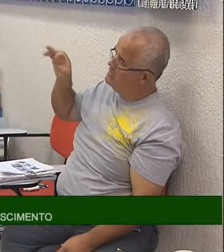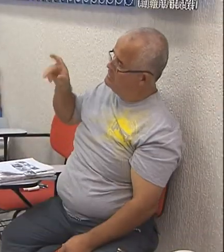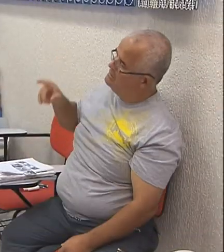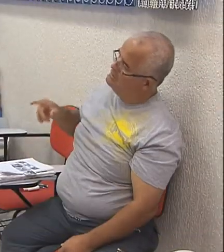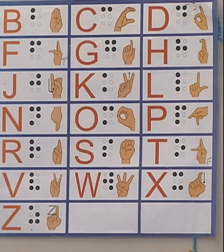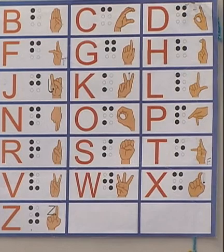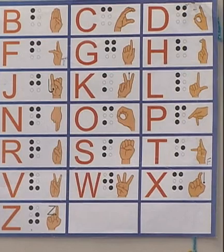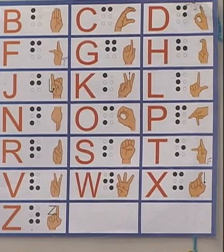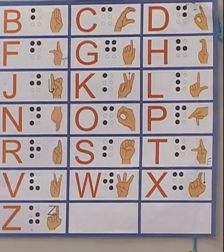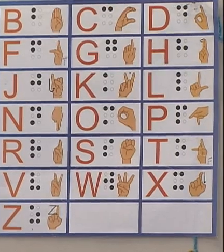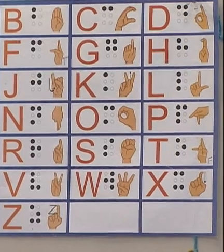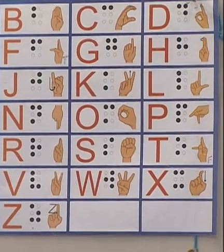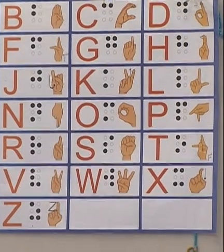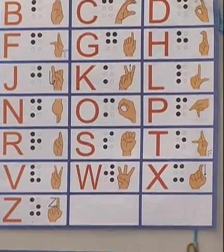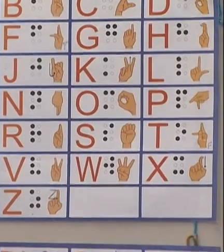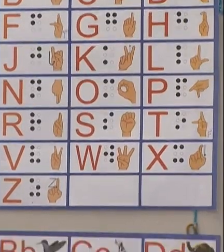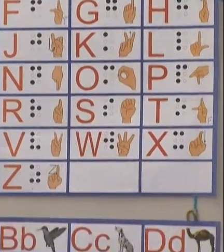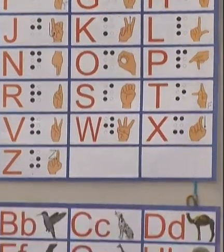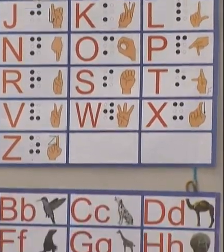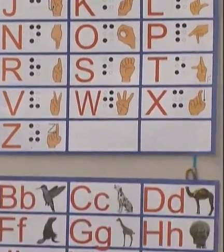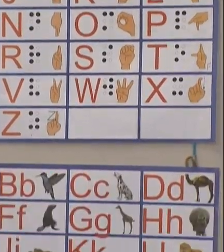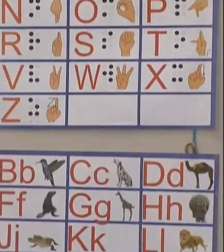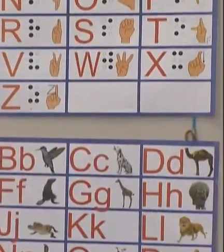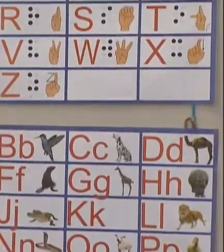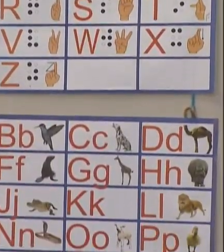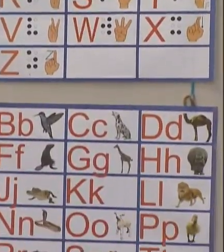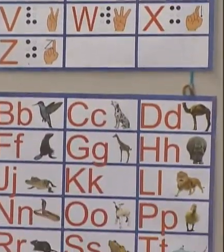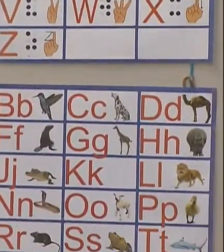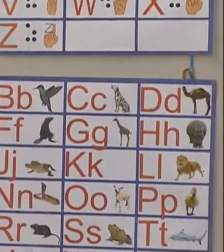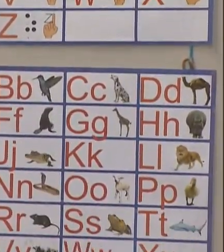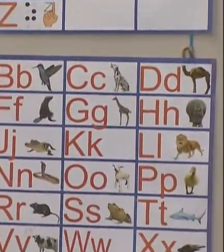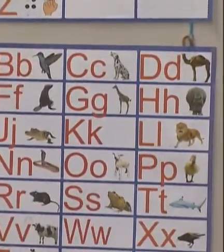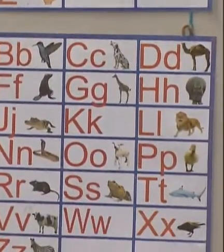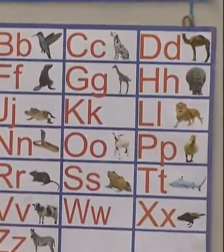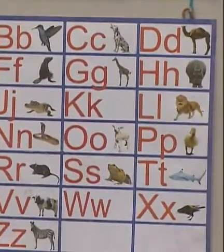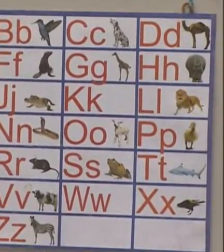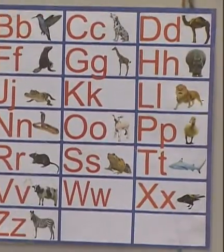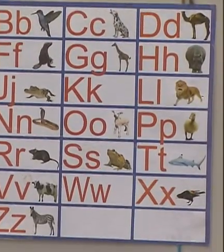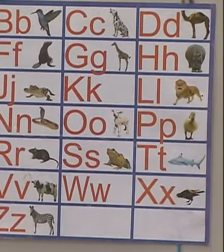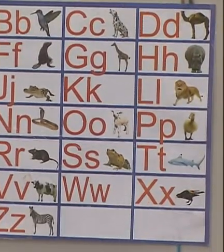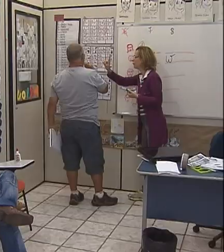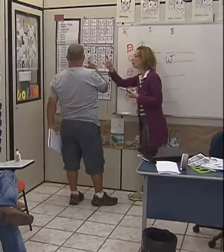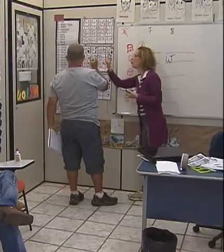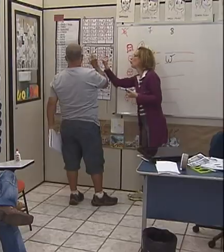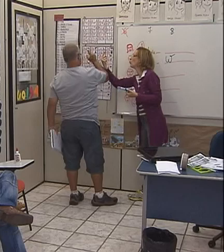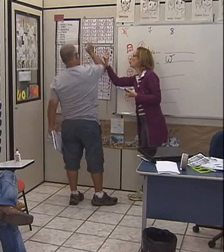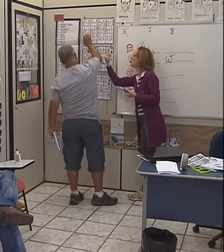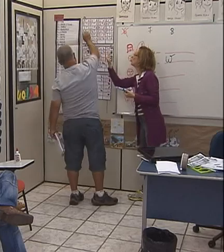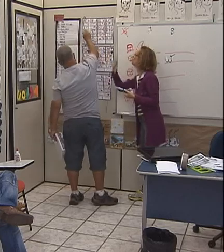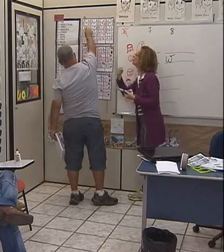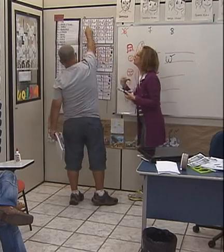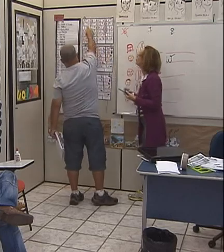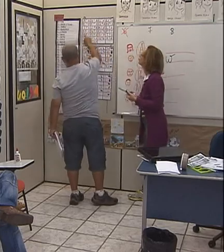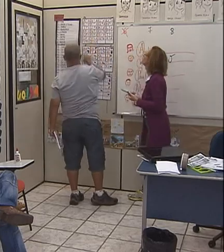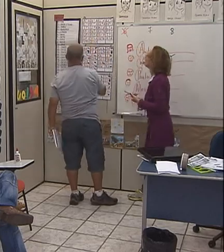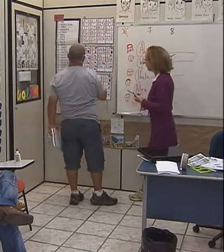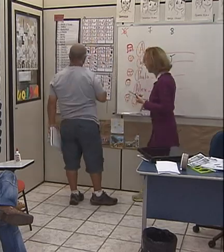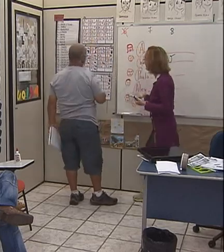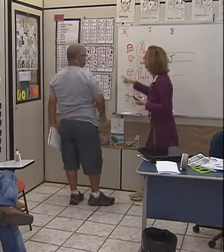E só agora estão sendo alfabetizados. A professora deles acredita que a Libras vai ajudá-los a descobrir o novo mundo. Com